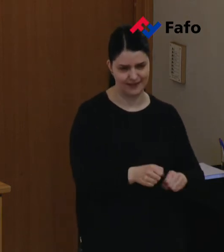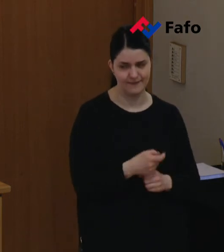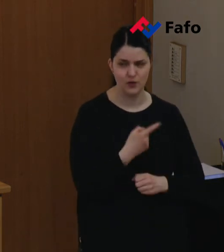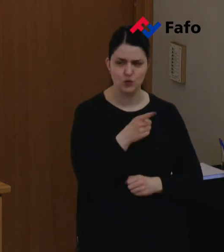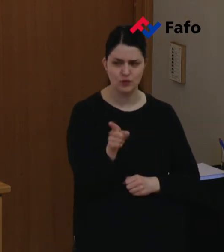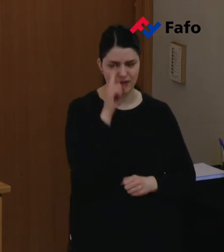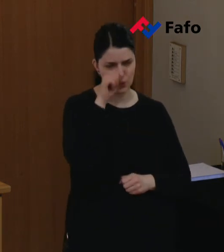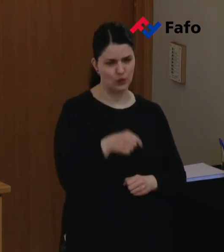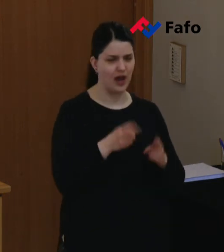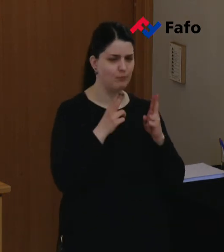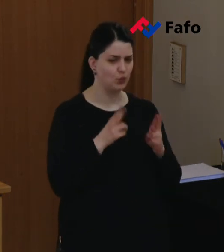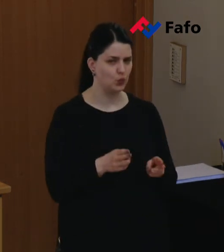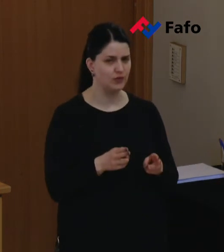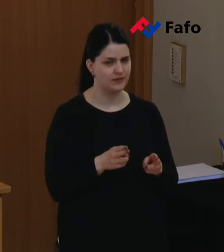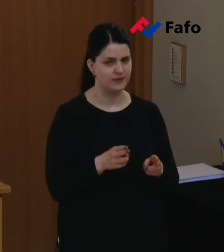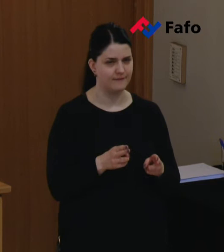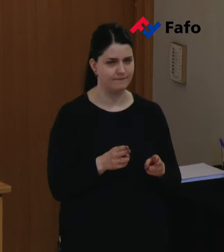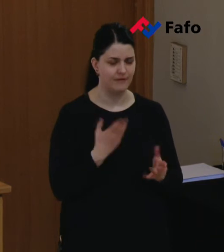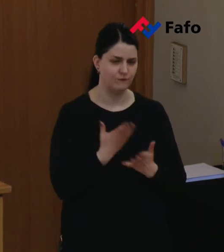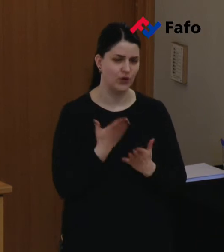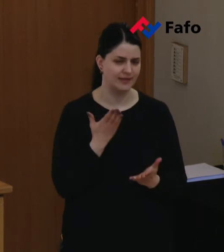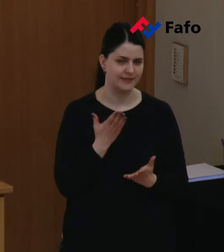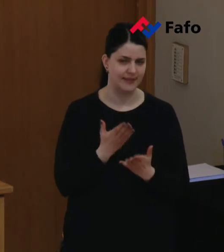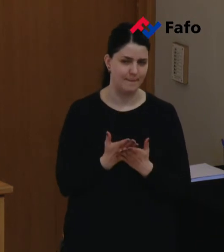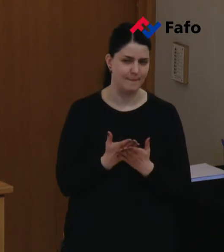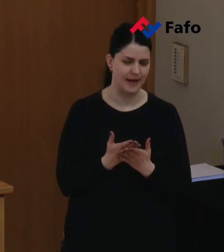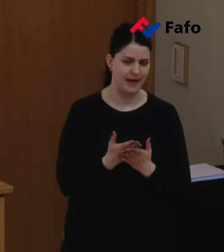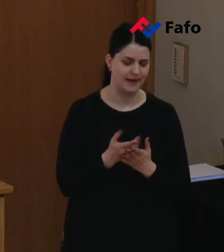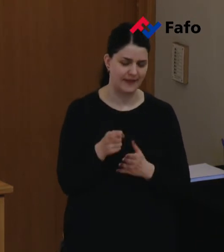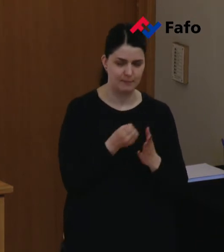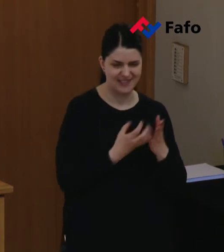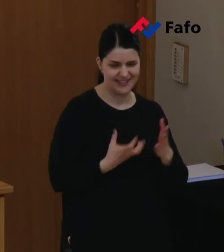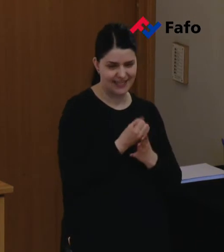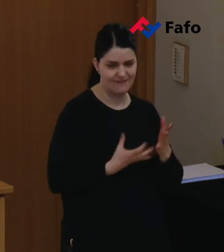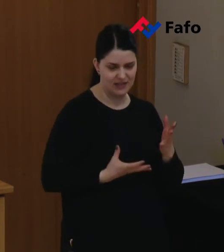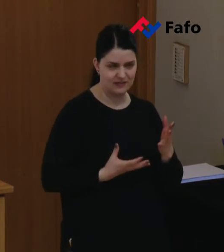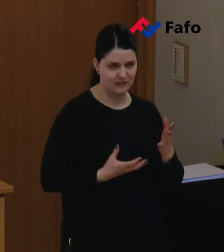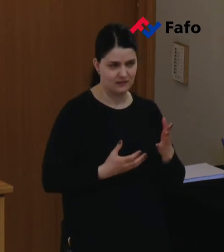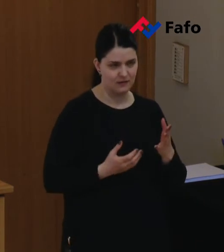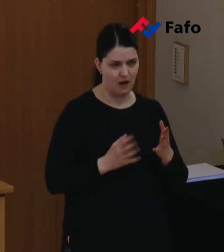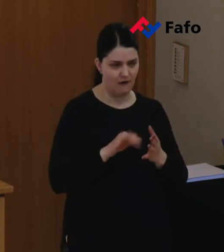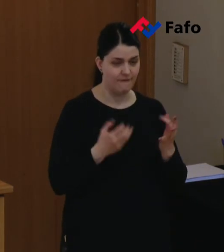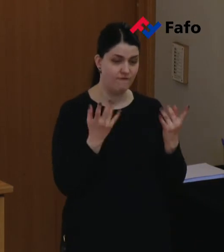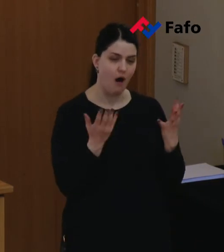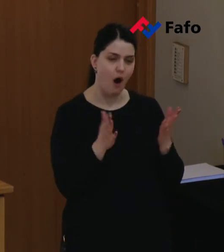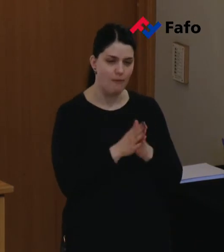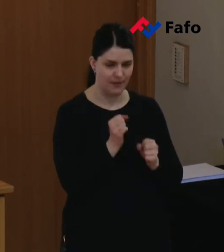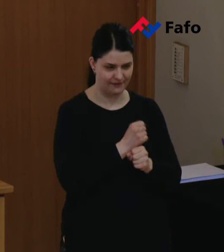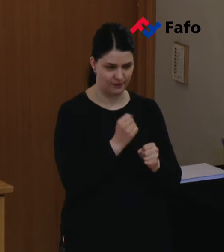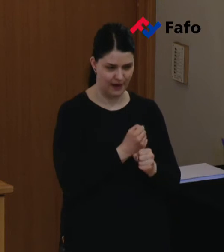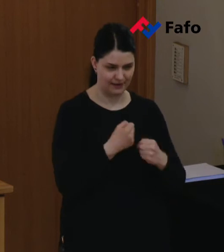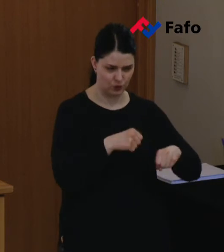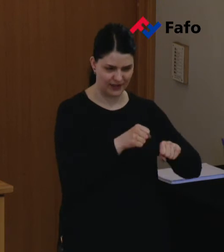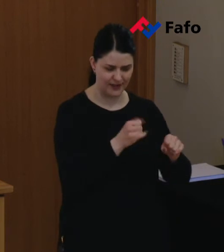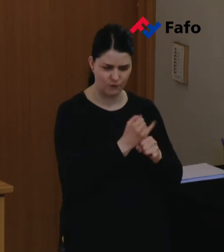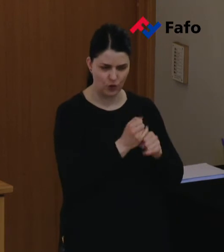prosjektene også kunne ha brukt, altså da tenker jeg på hva den beskrivelsen av hva liksom medarbeiderne i prosjektene,